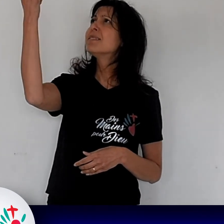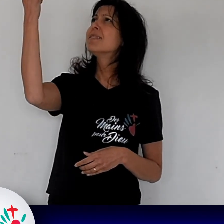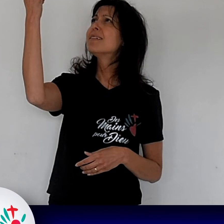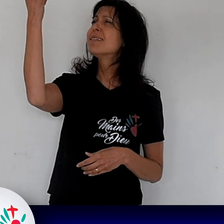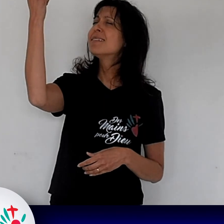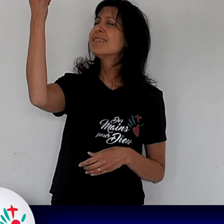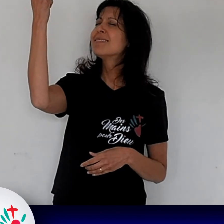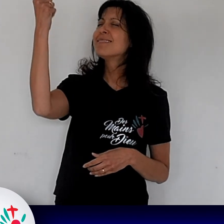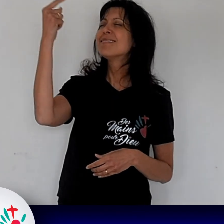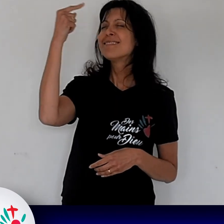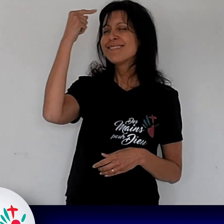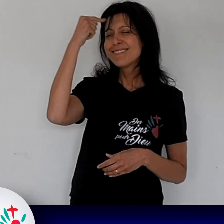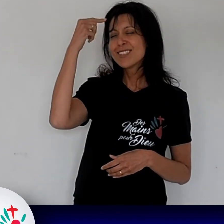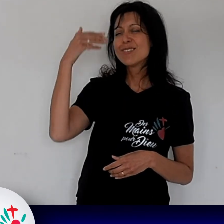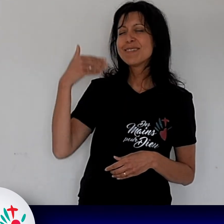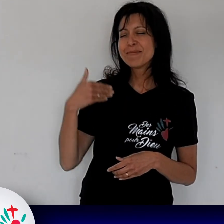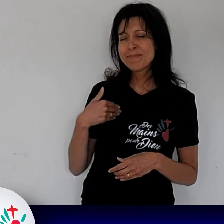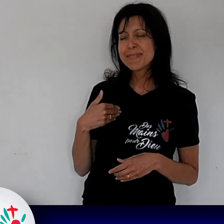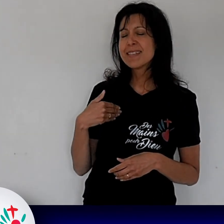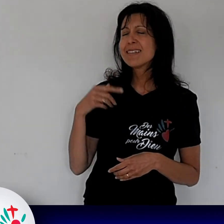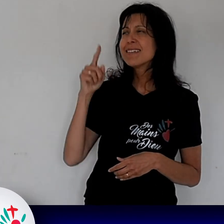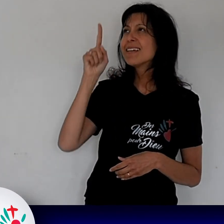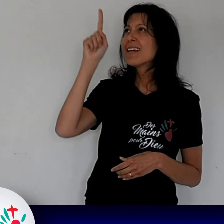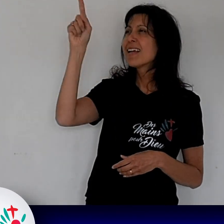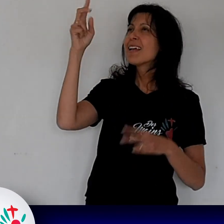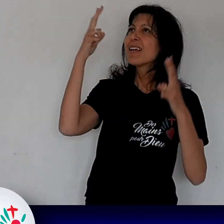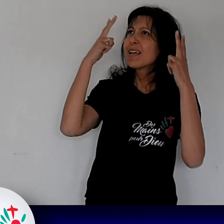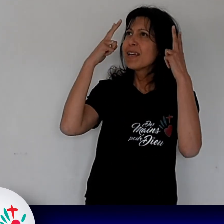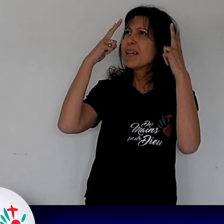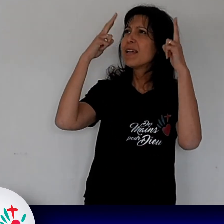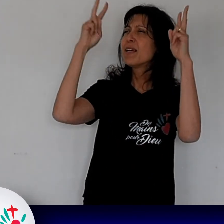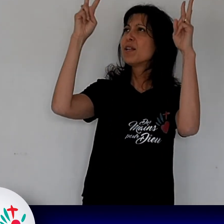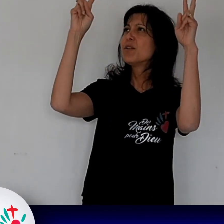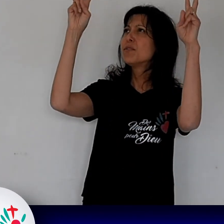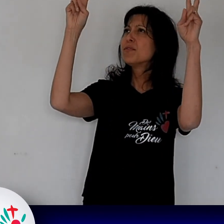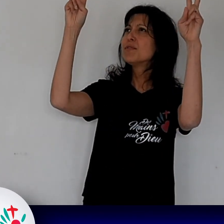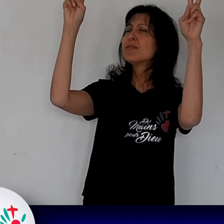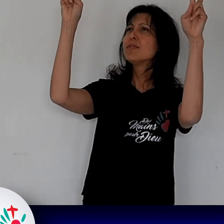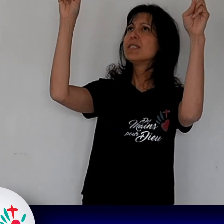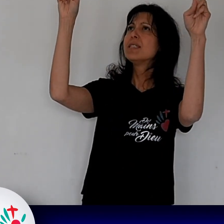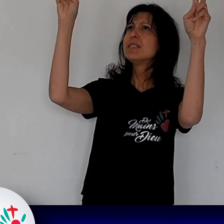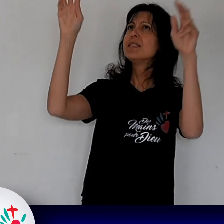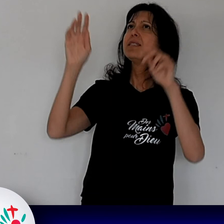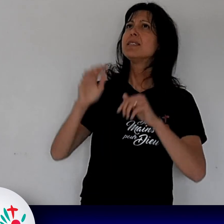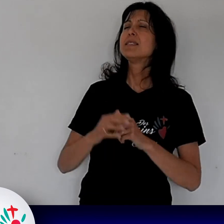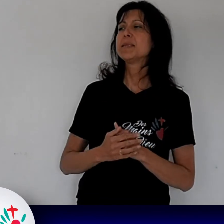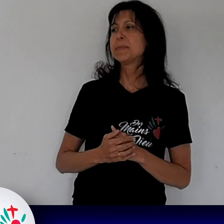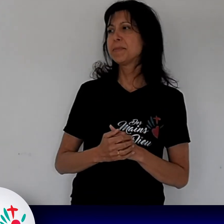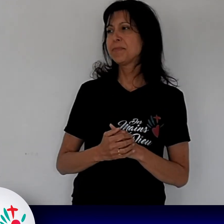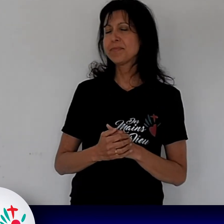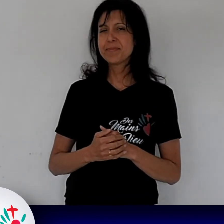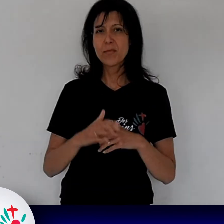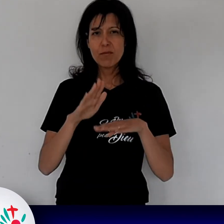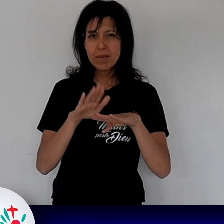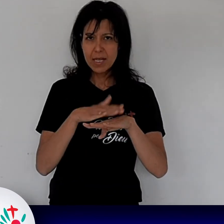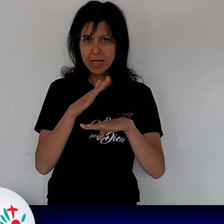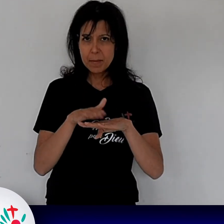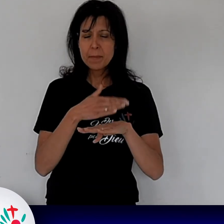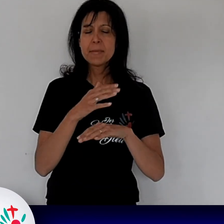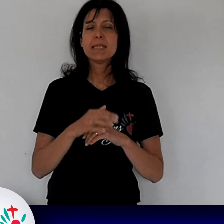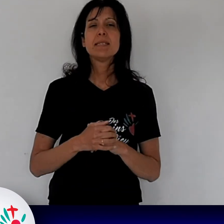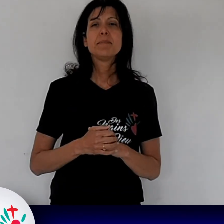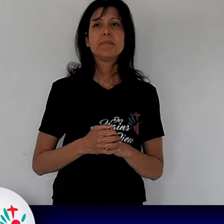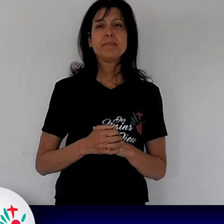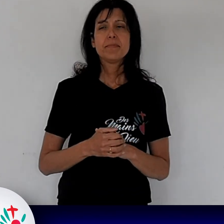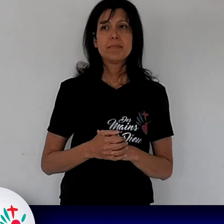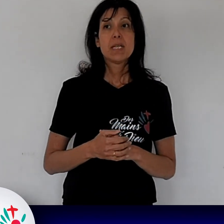l'éternité, je sais qu'il vit. Chantons-le ensemble. Alléluia, gloire à ton